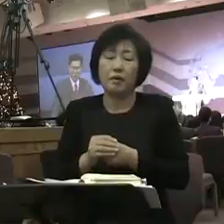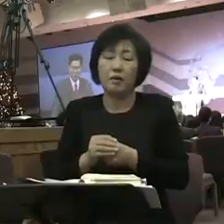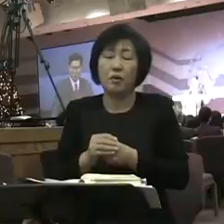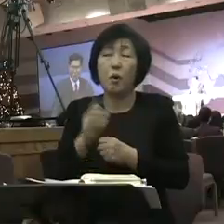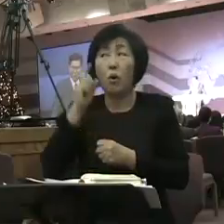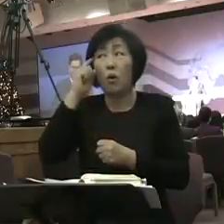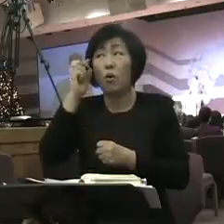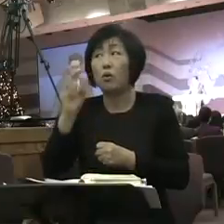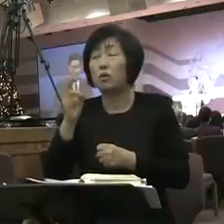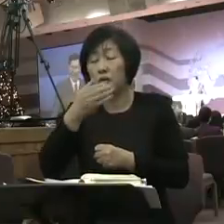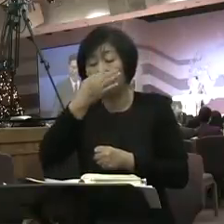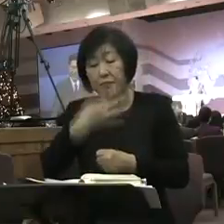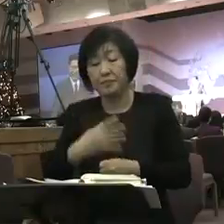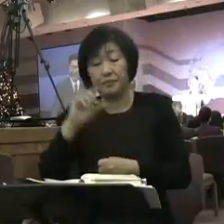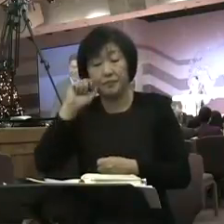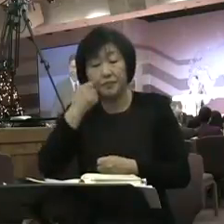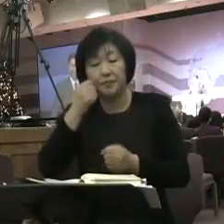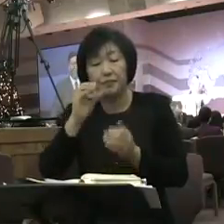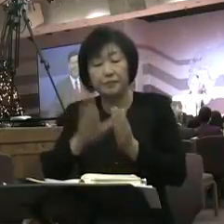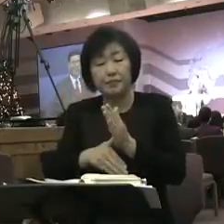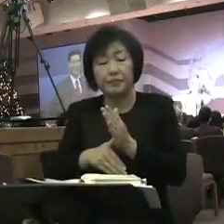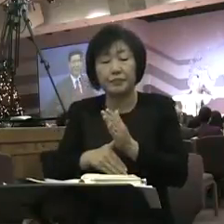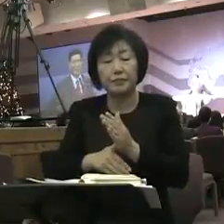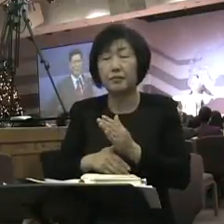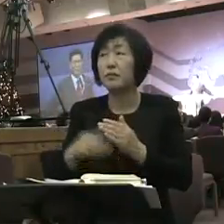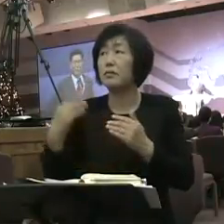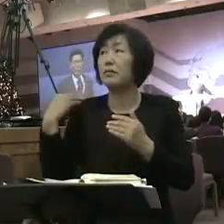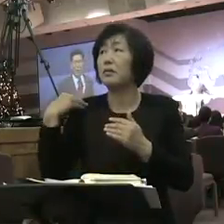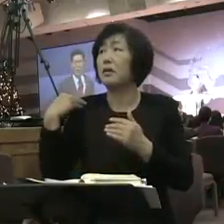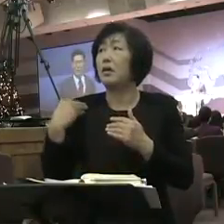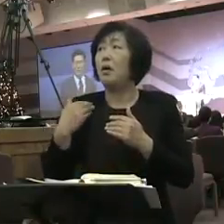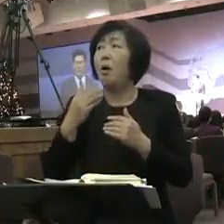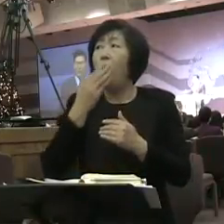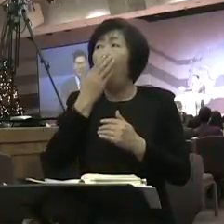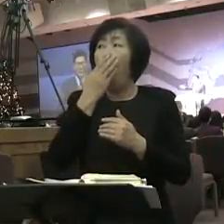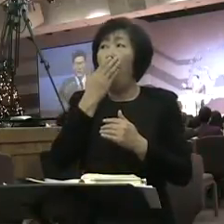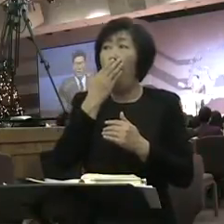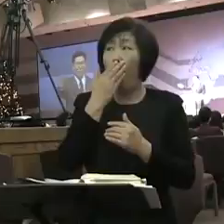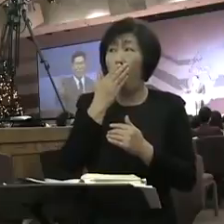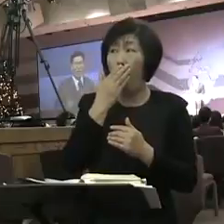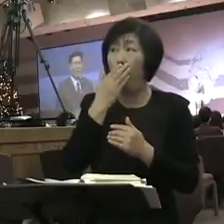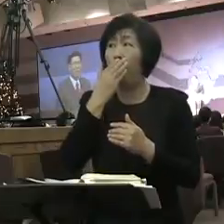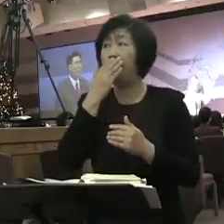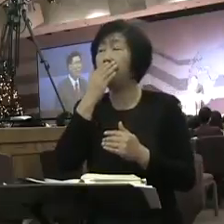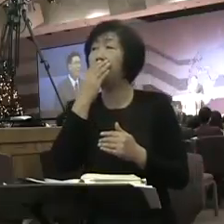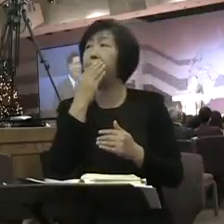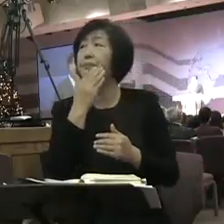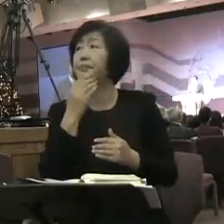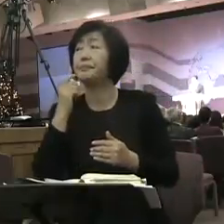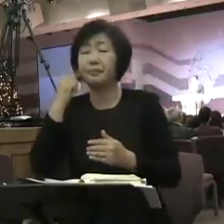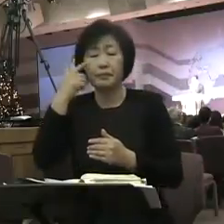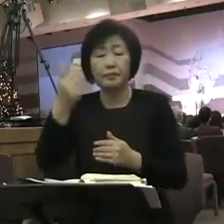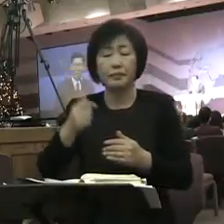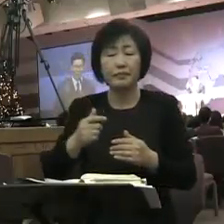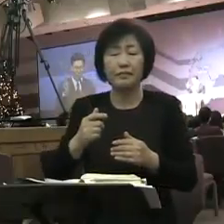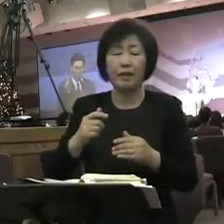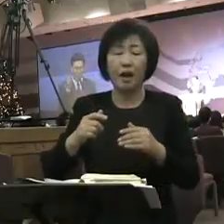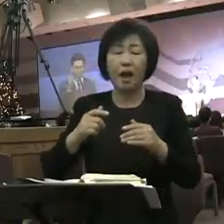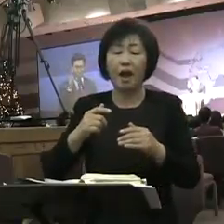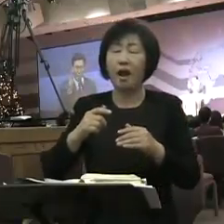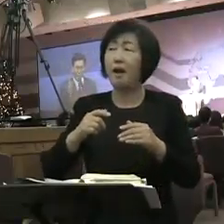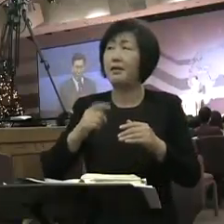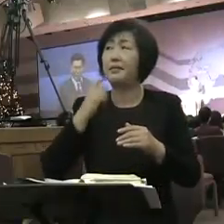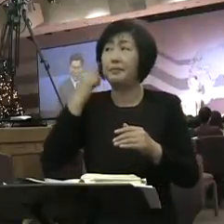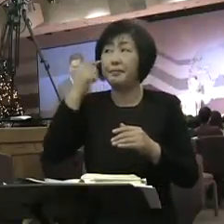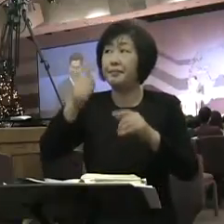여러분 혹시 힘들고 어려울 때 여러분 어깨를 이렇게 내밀면서 뭐라고 하실 수 있어요? 여러분이 아빠가 목사님이 아니어도 괜찮아요.